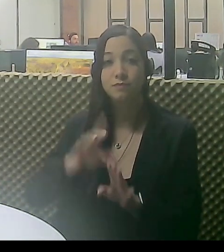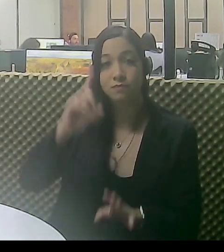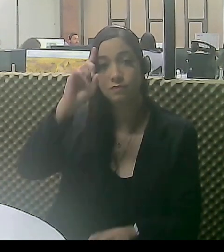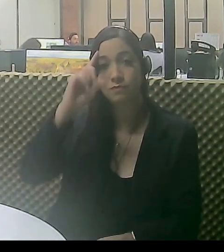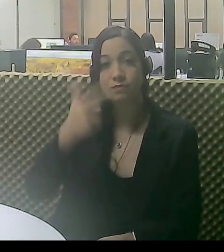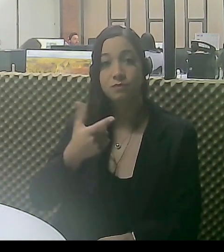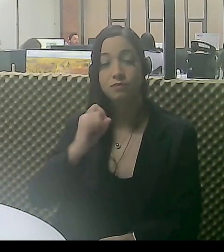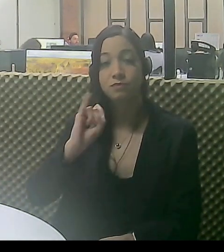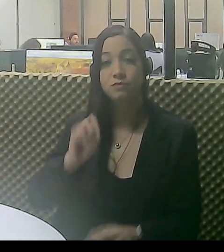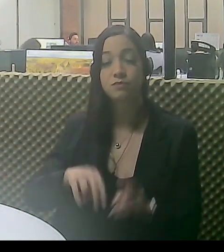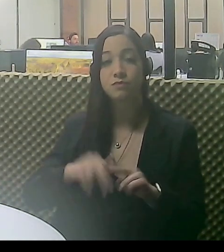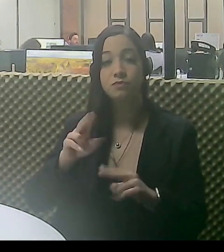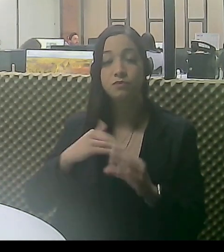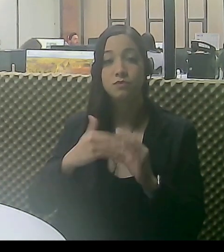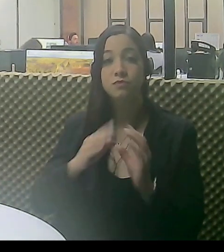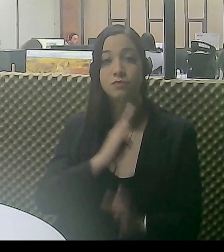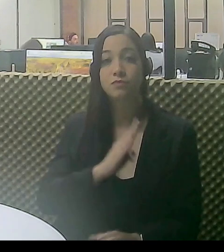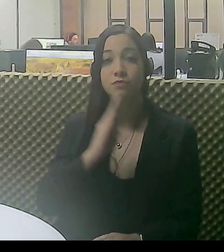de junho pelo e-mail